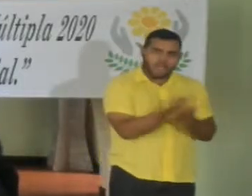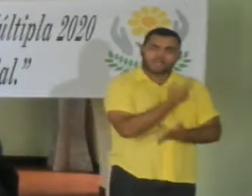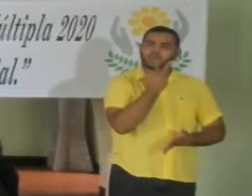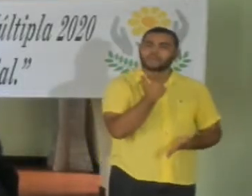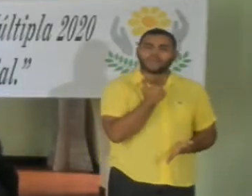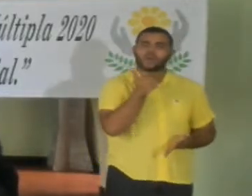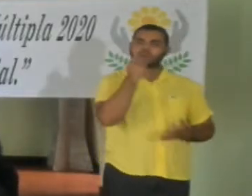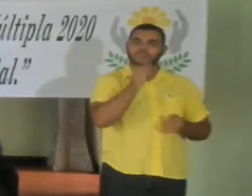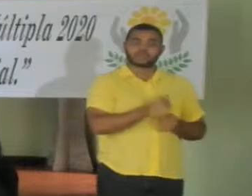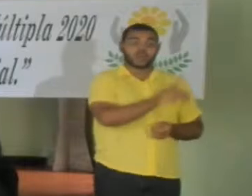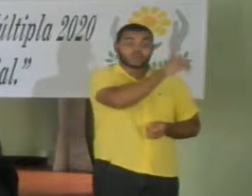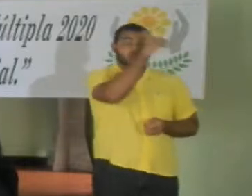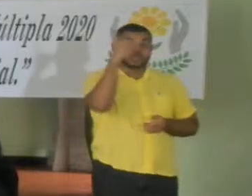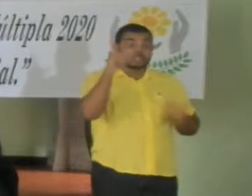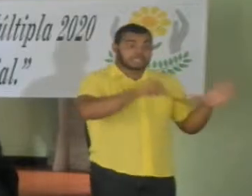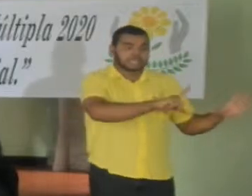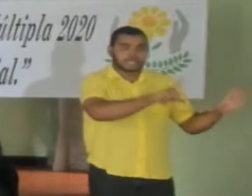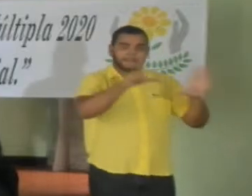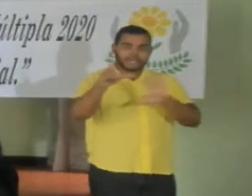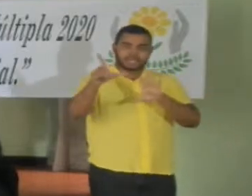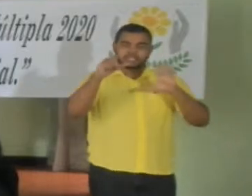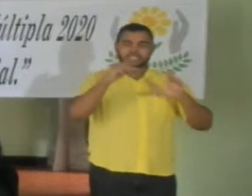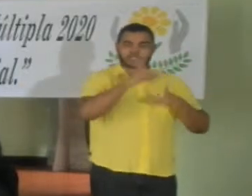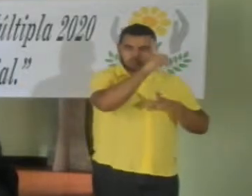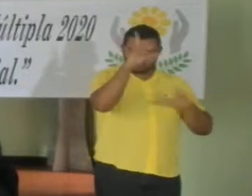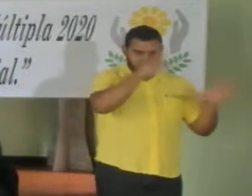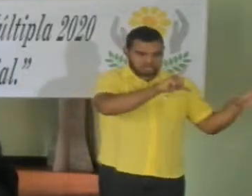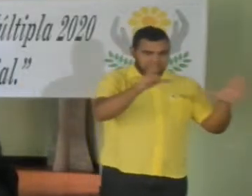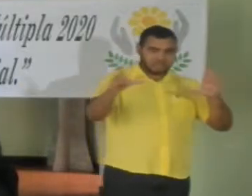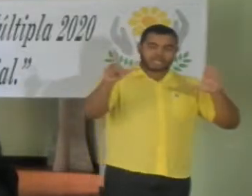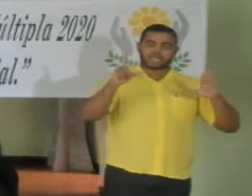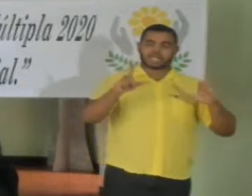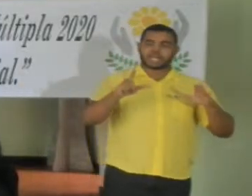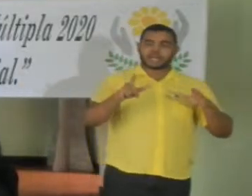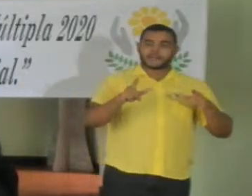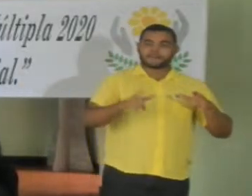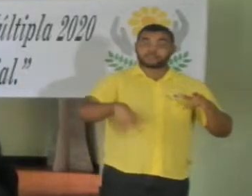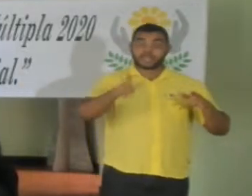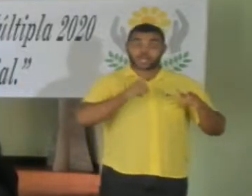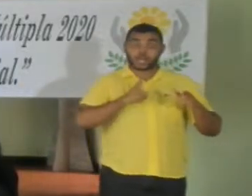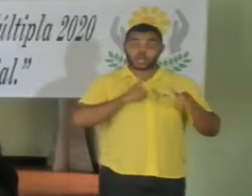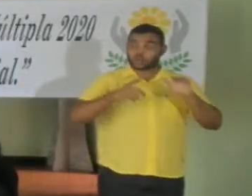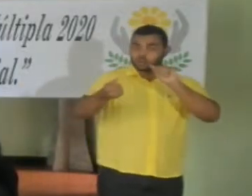tem um dia da semana que é disponibilizado, né, até comigo, né,